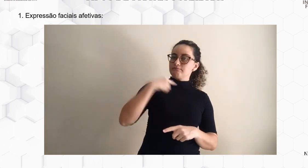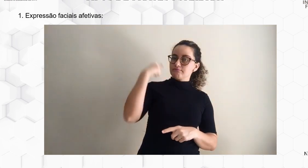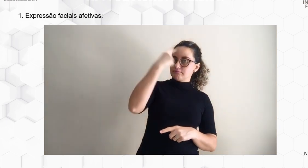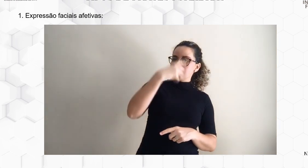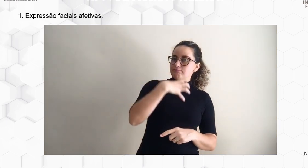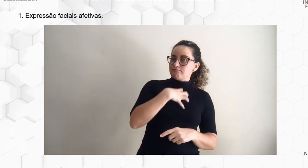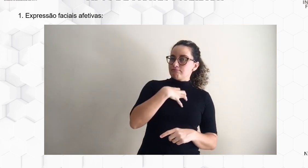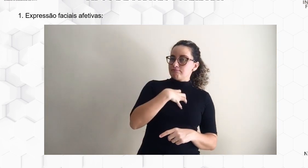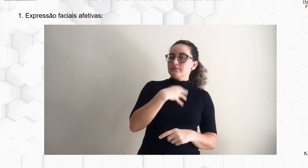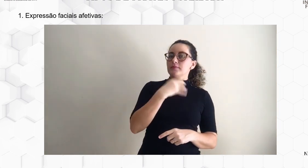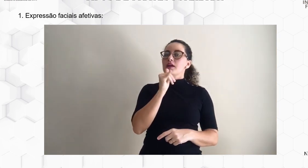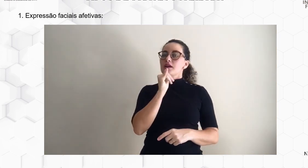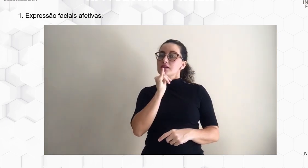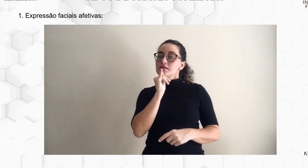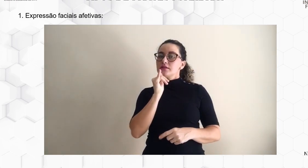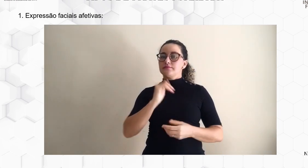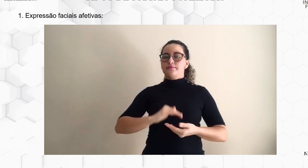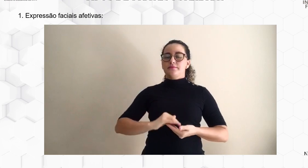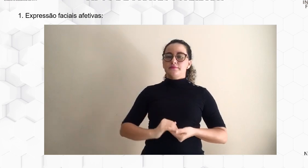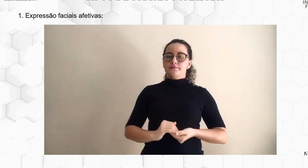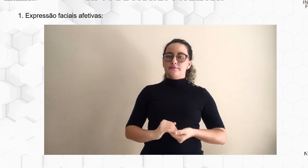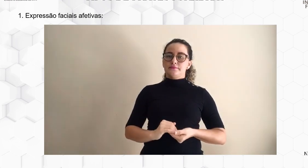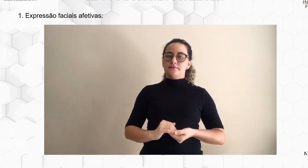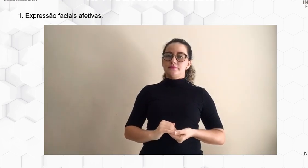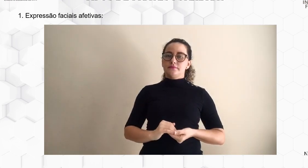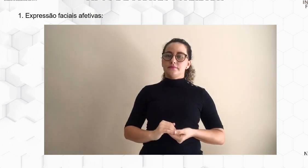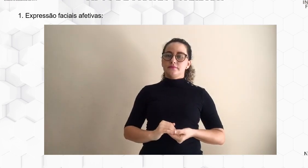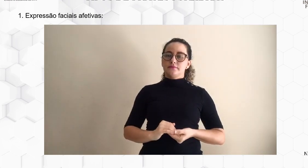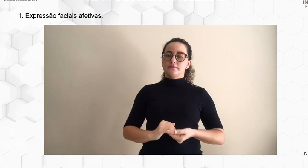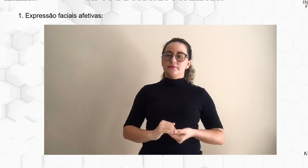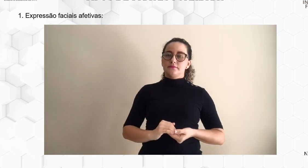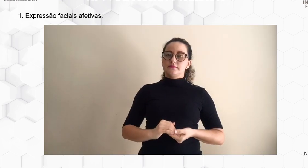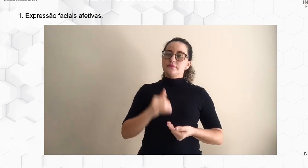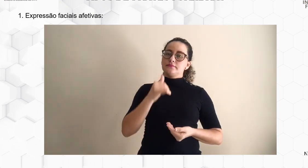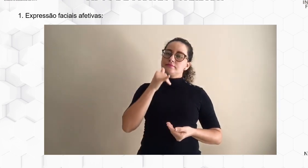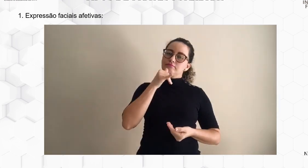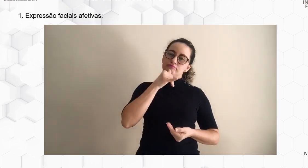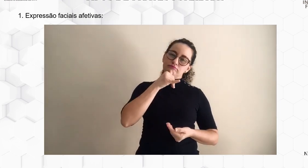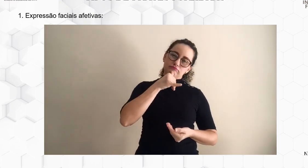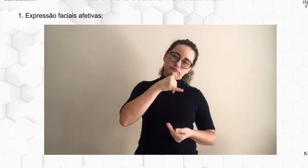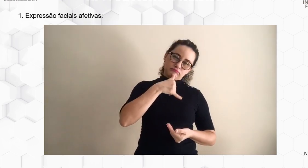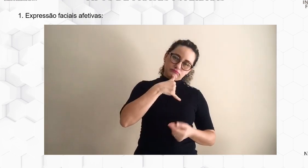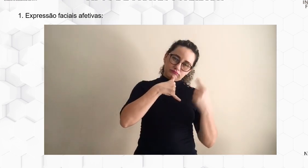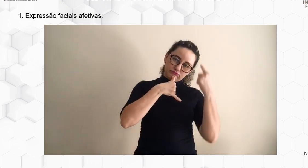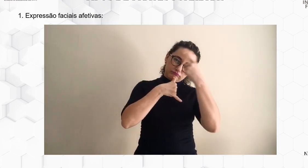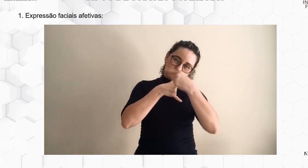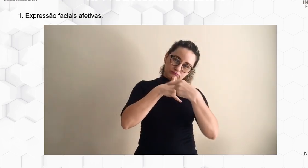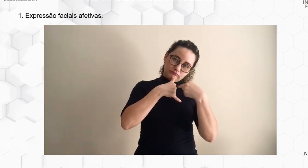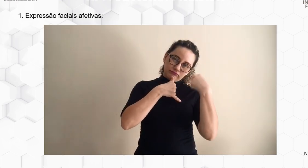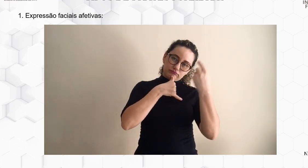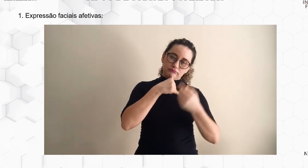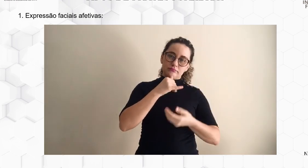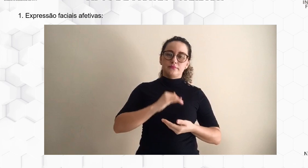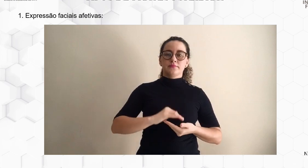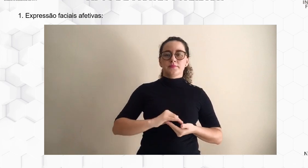é sinal de expressão ligada a sentimentos e emoções, como, por exemplo, né,